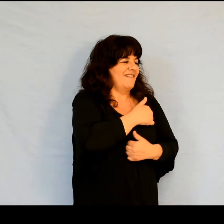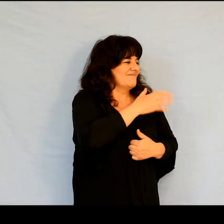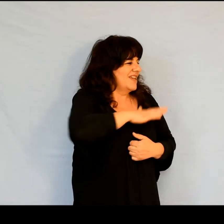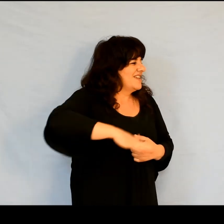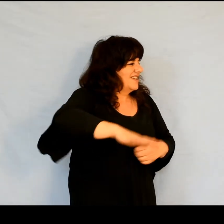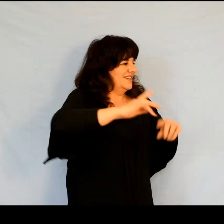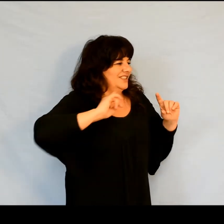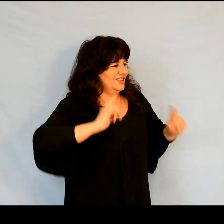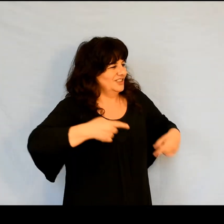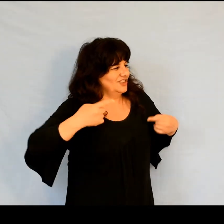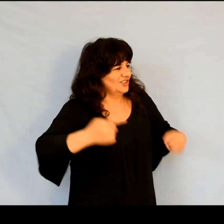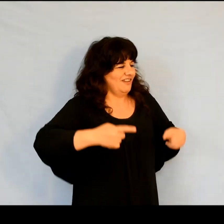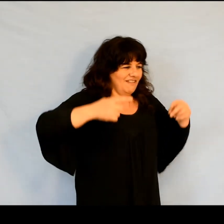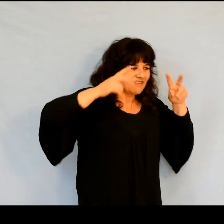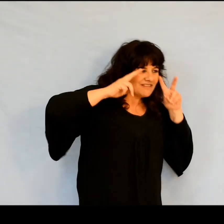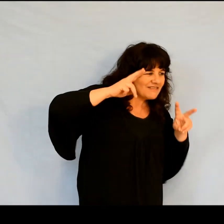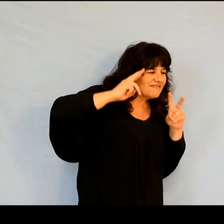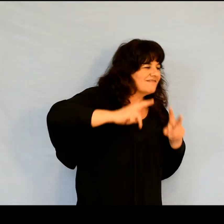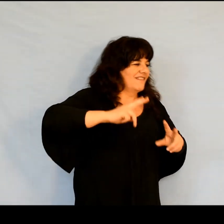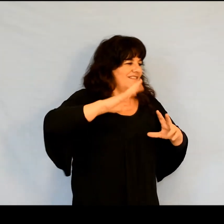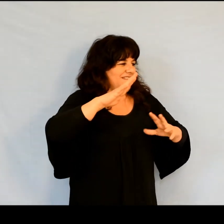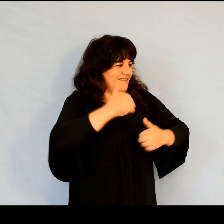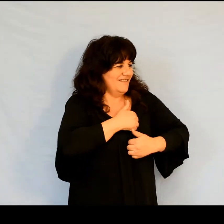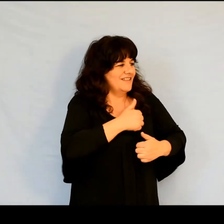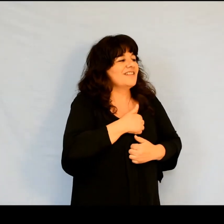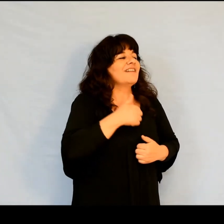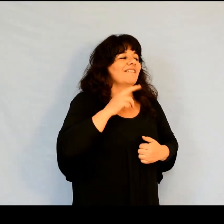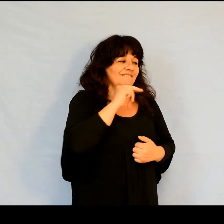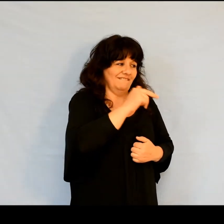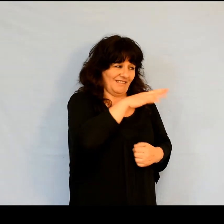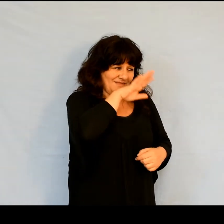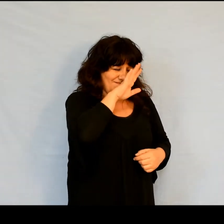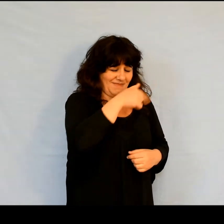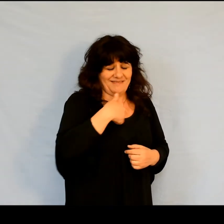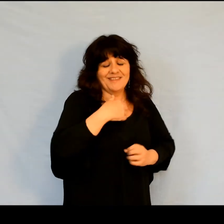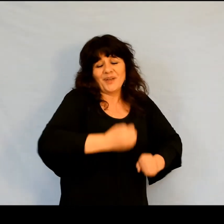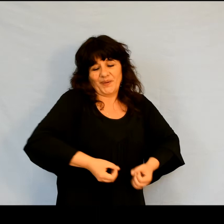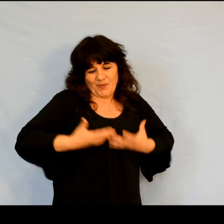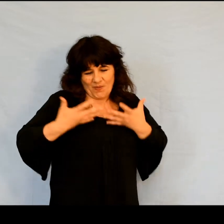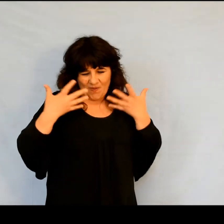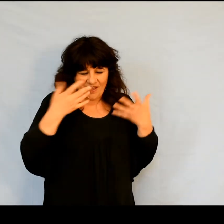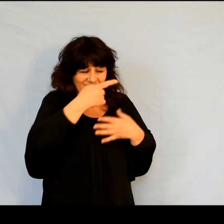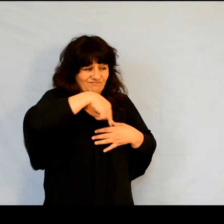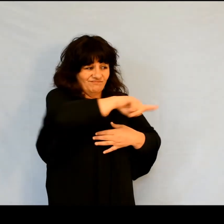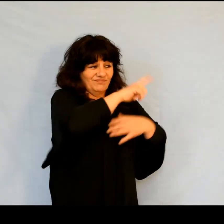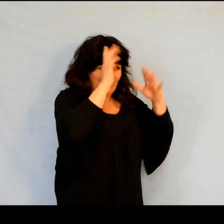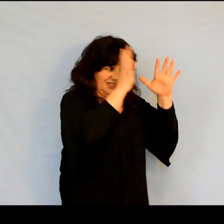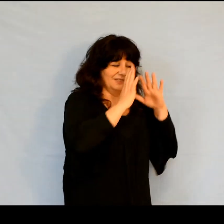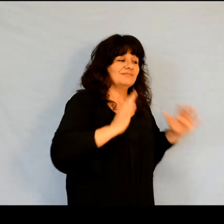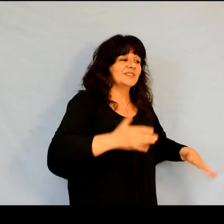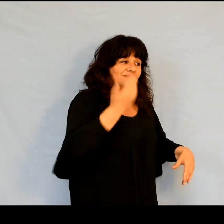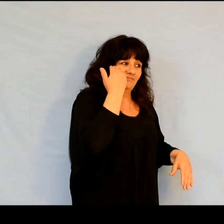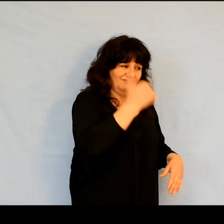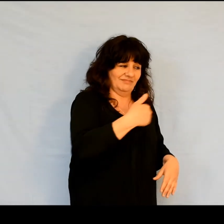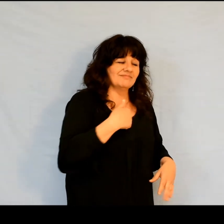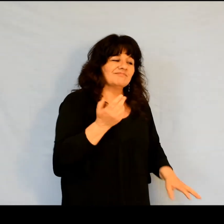et de ses guerriers. Les Égyptiens sauront que je suis le Seigneur quand je me serai